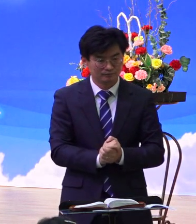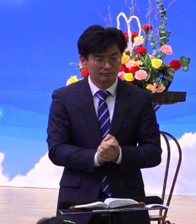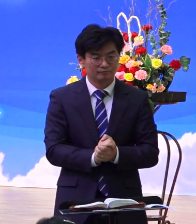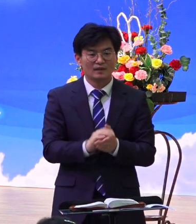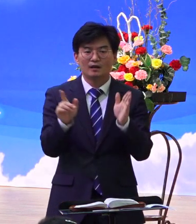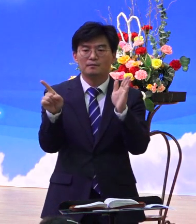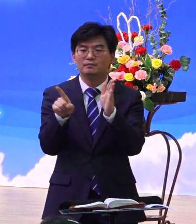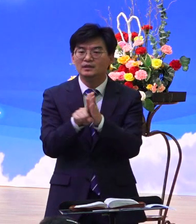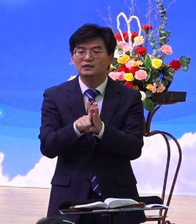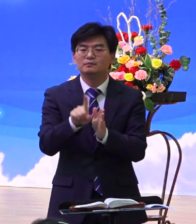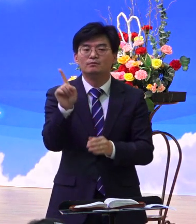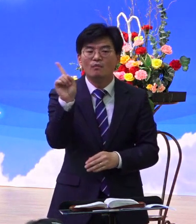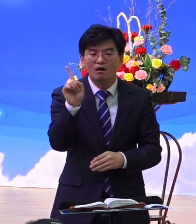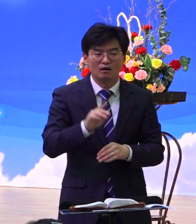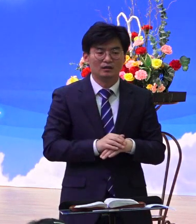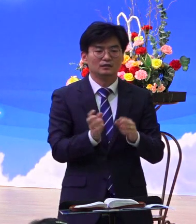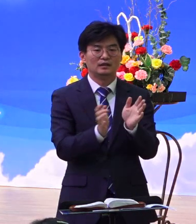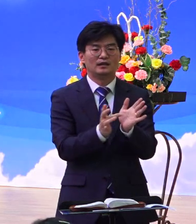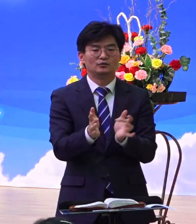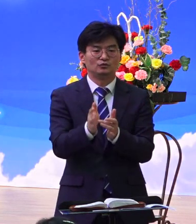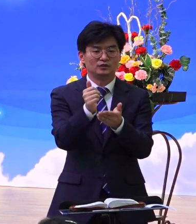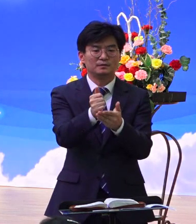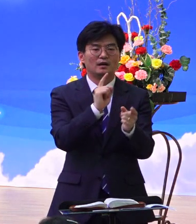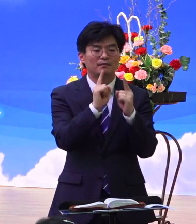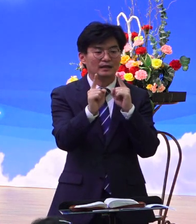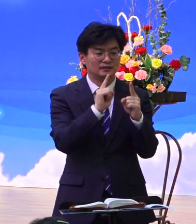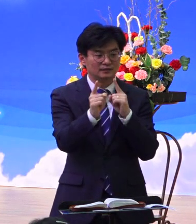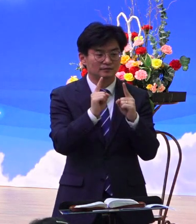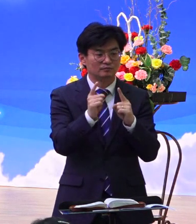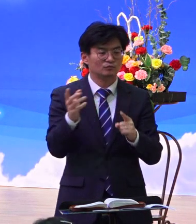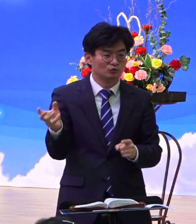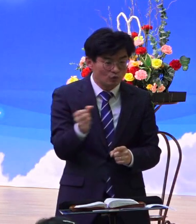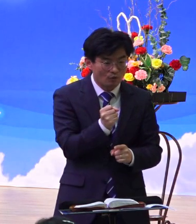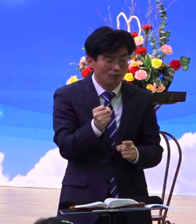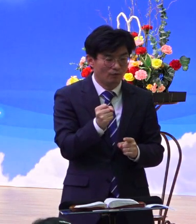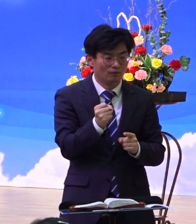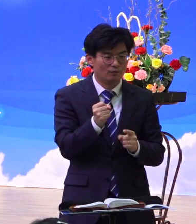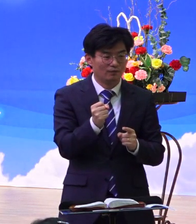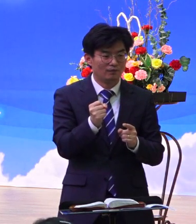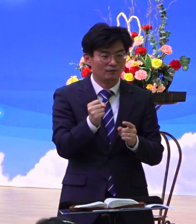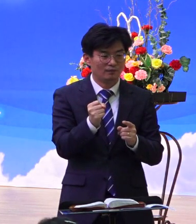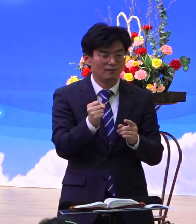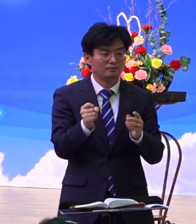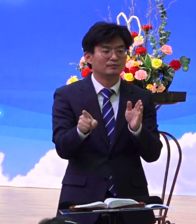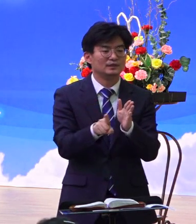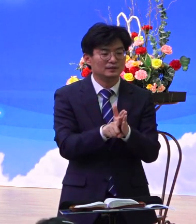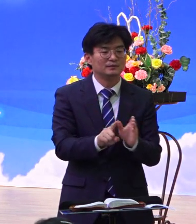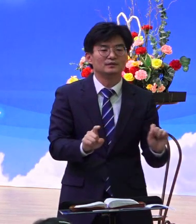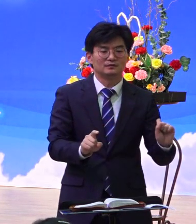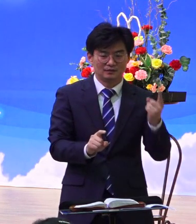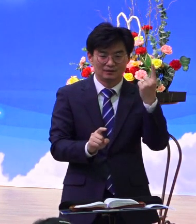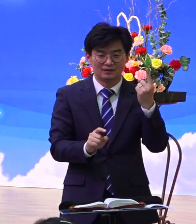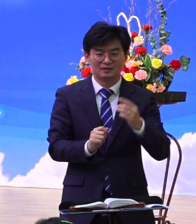믿음은 그리스도의 말씀으로. 이 믿음의 뿌리가 그리스도의 말씀, 성경에 있다는